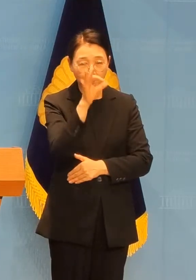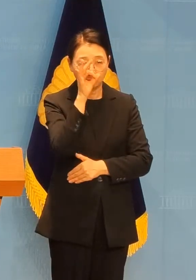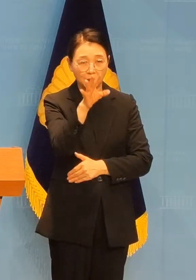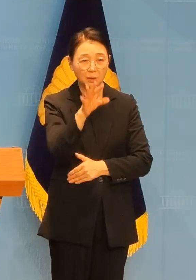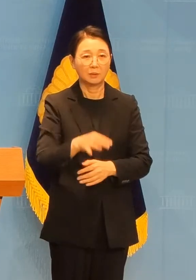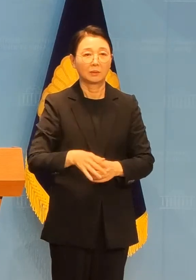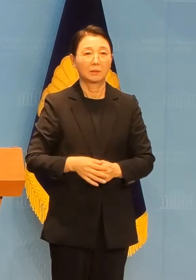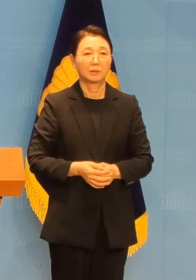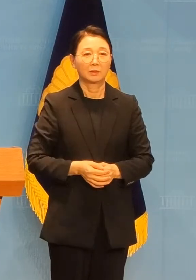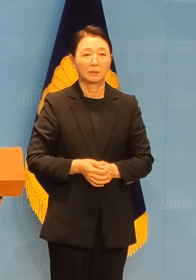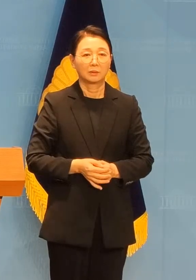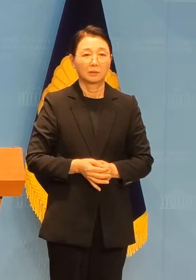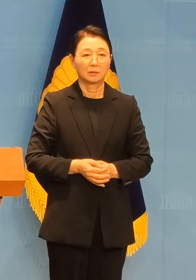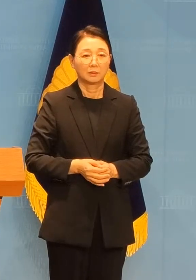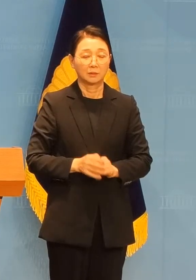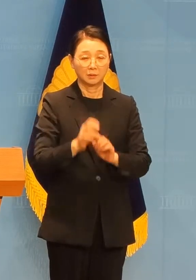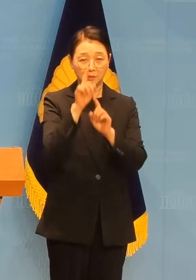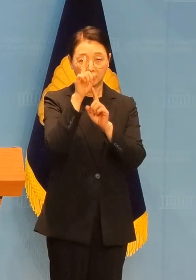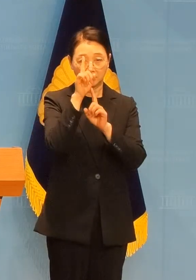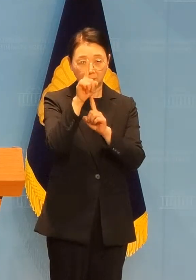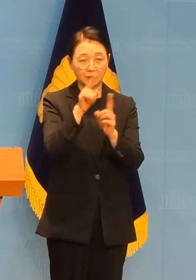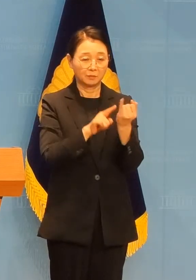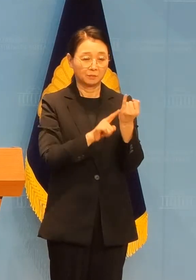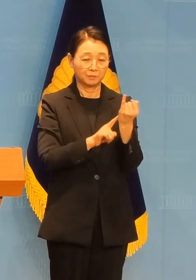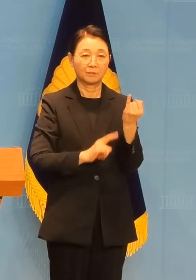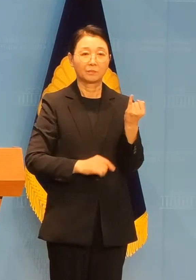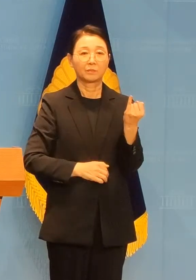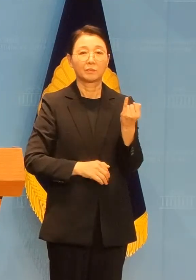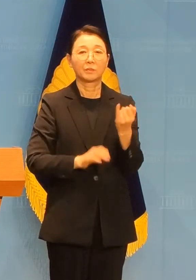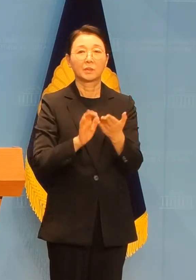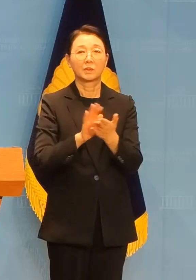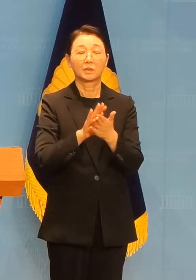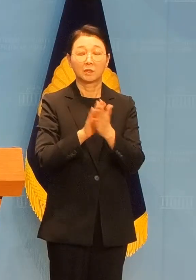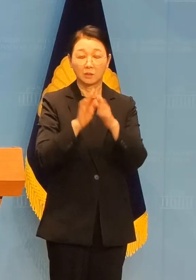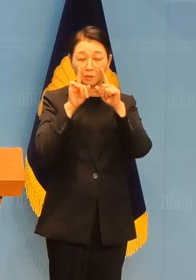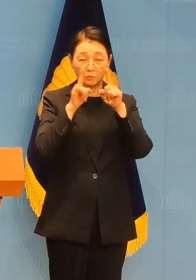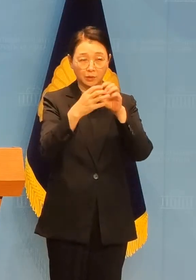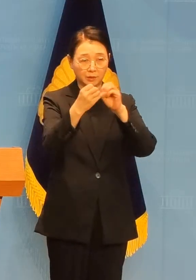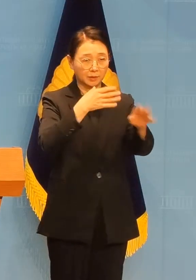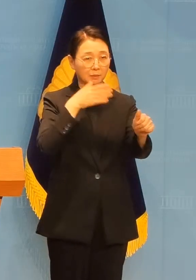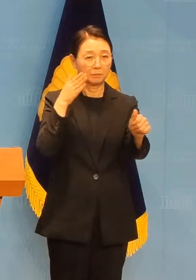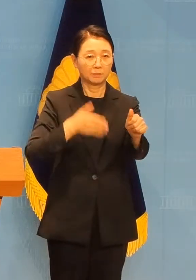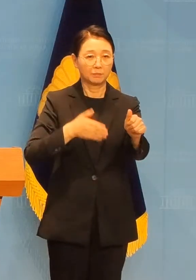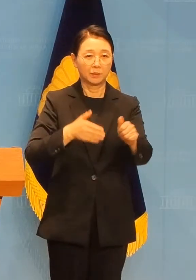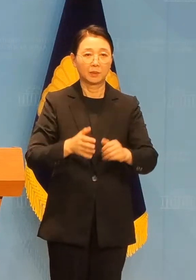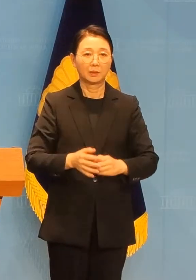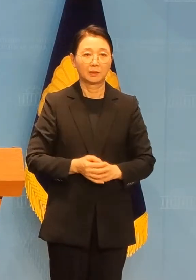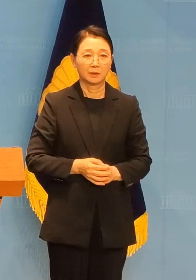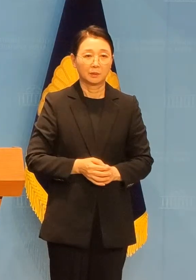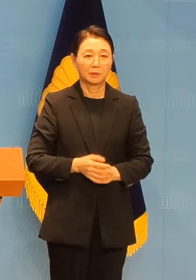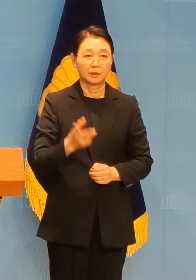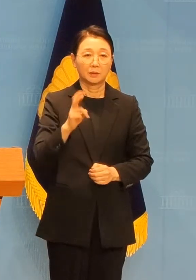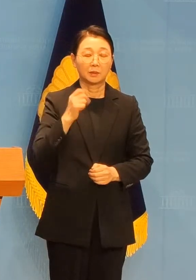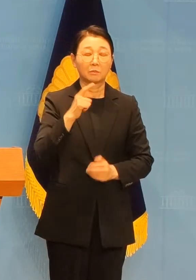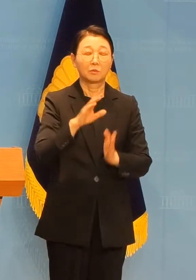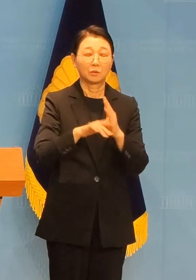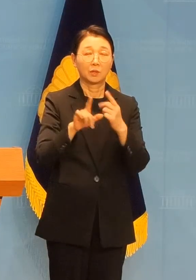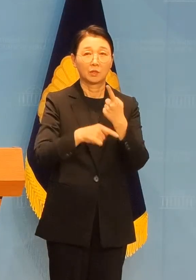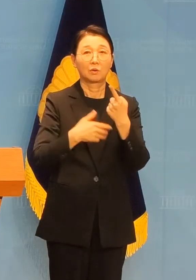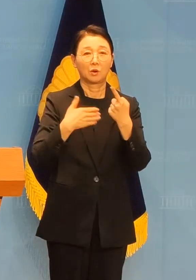아닙니다. 이해훈 후보자가 직접 의혹에 답하시기 바랍니다. 26년 1월